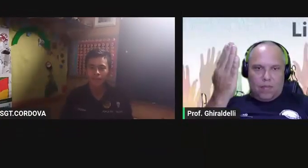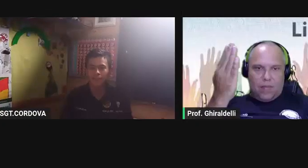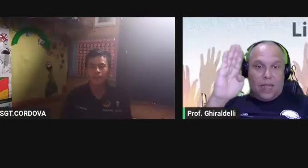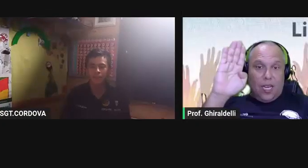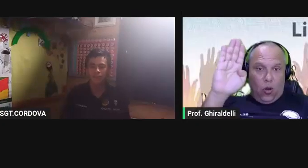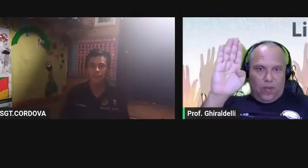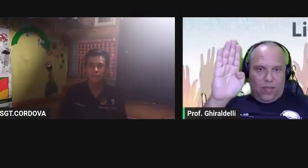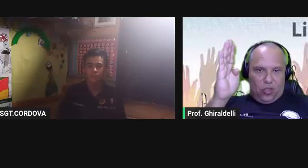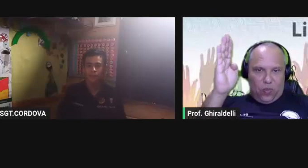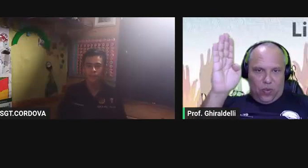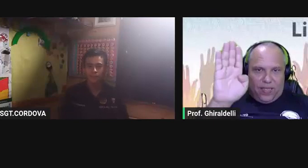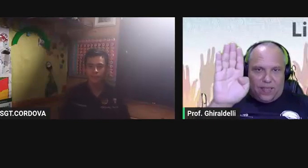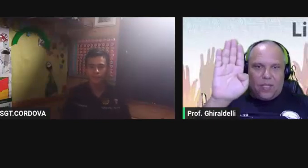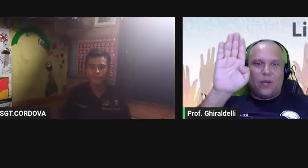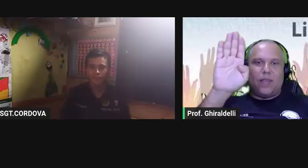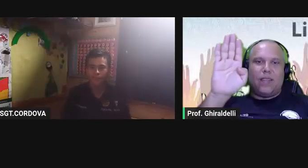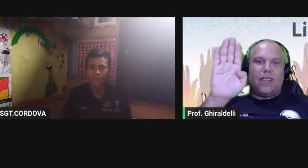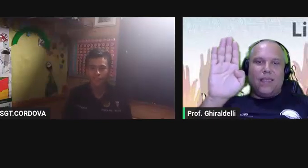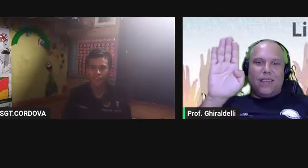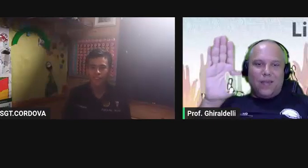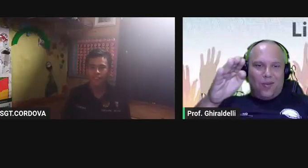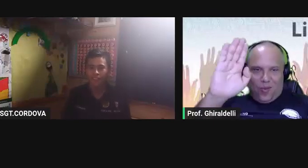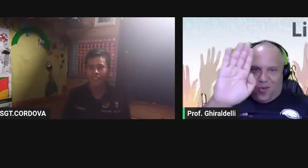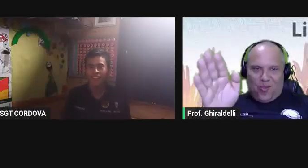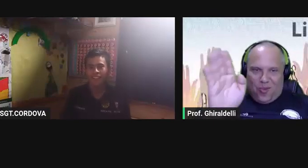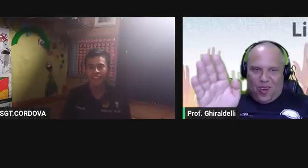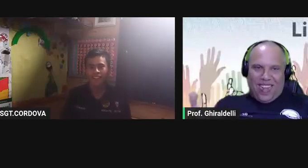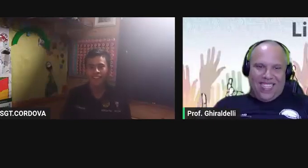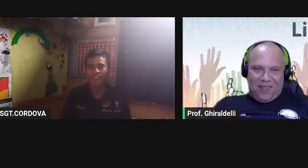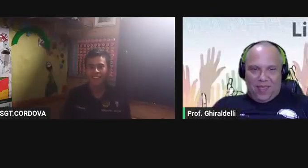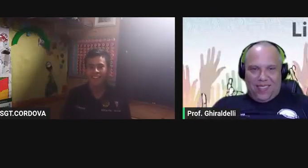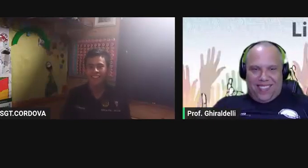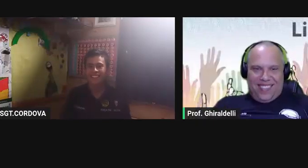Exatamente. Tem nome isso em japonês, tá? Mas tudo bem. Vamos focar em livros.